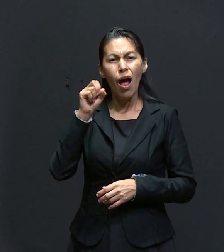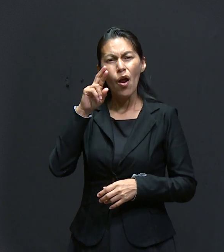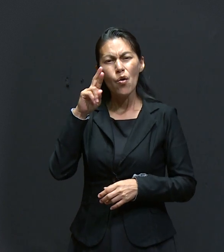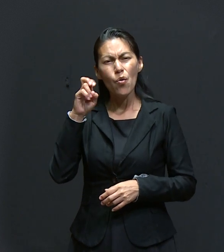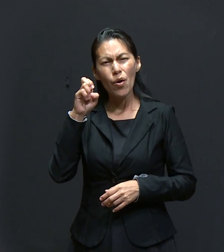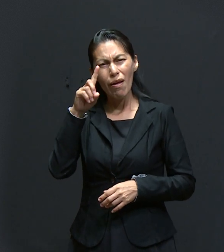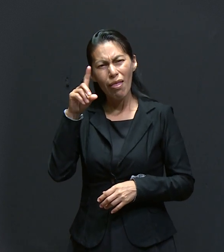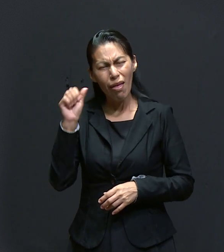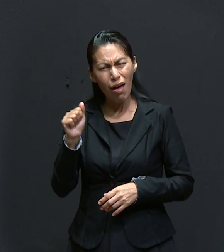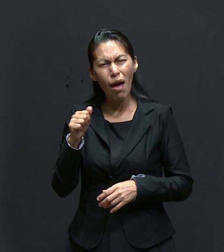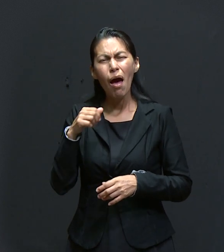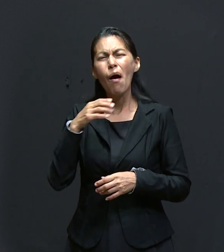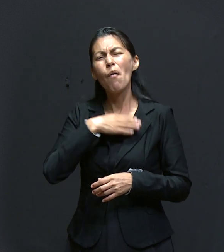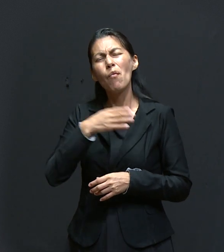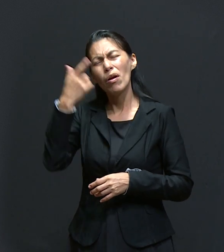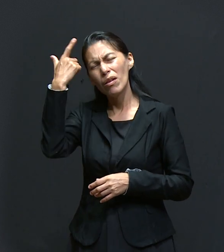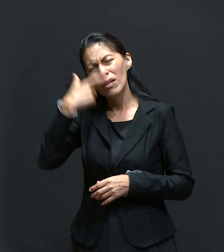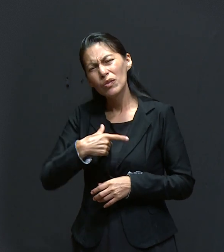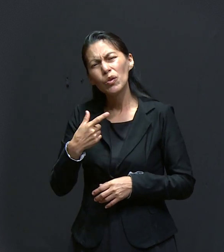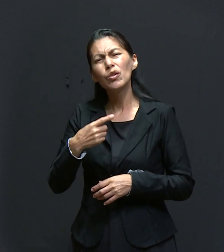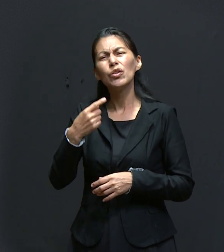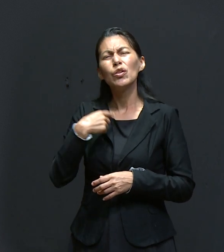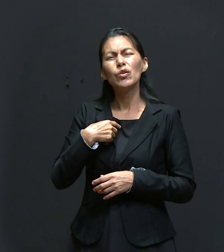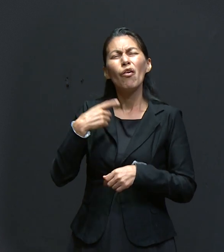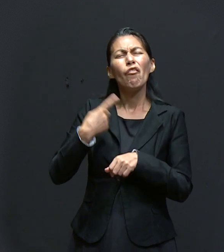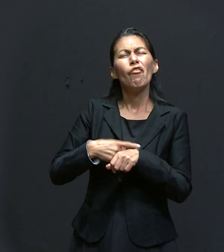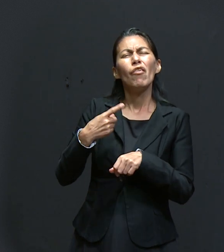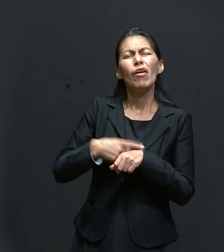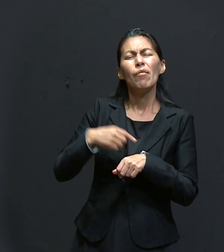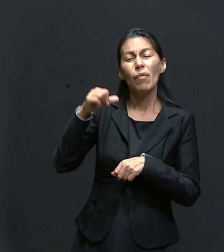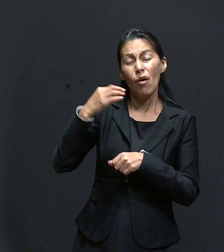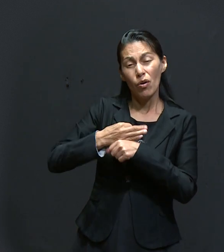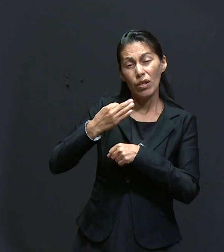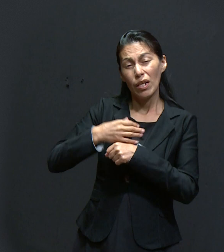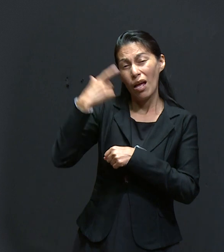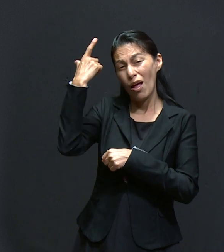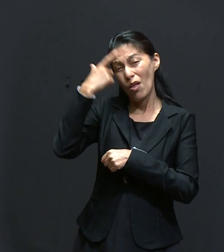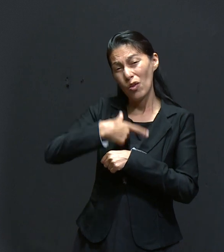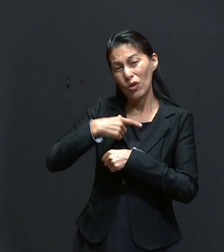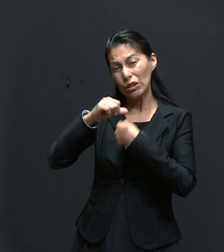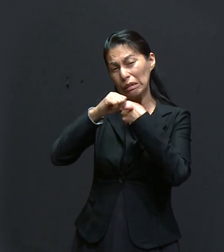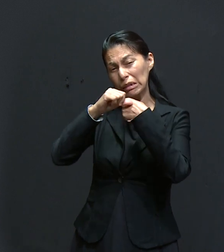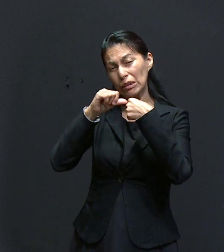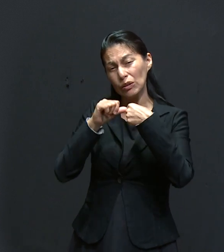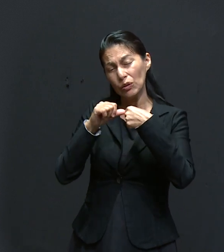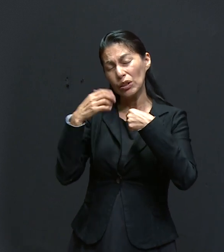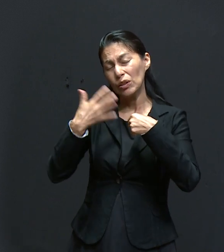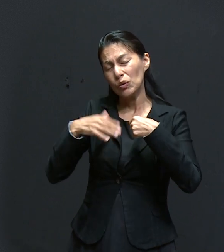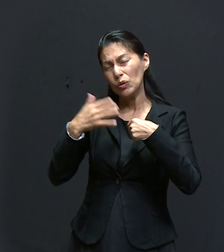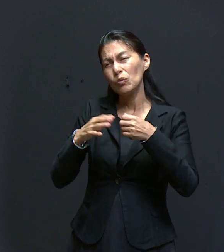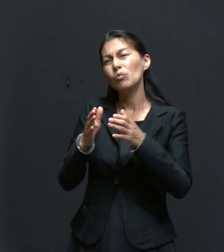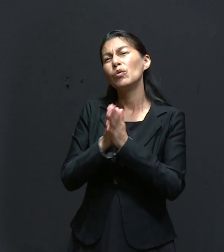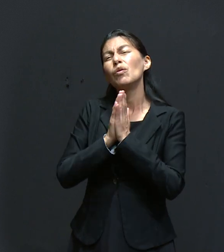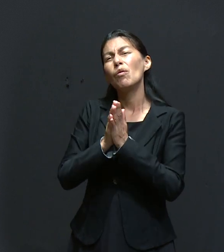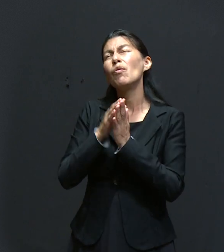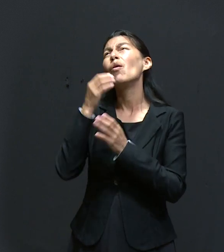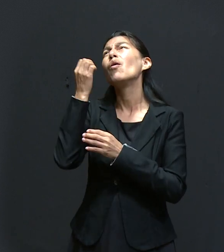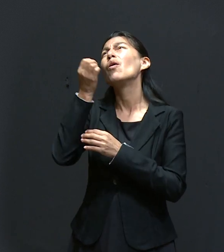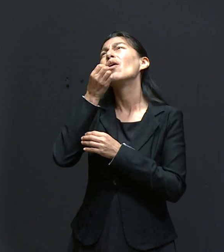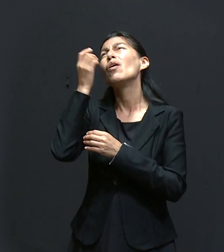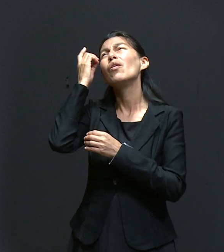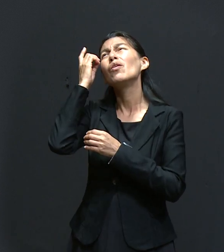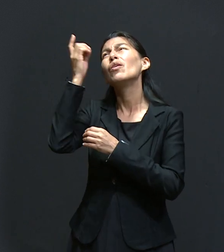enferma y hoy en la noche voy a pasar al quiroz pido por favor una oración para que dios